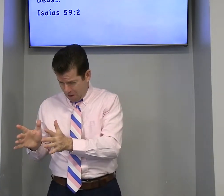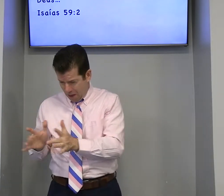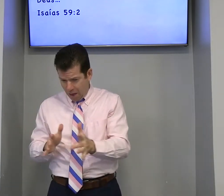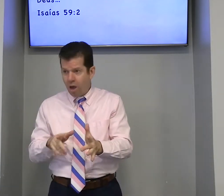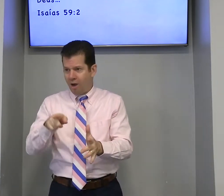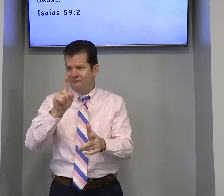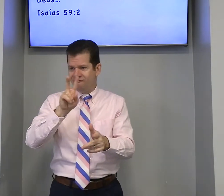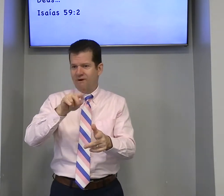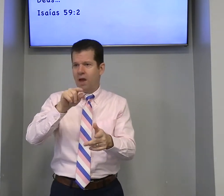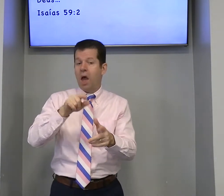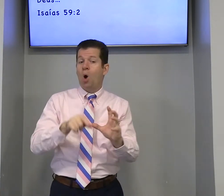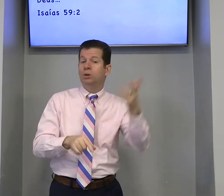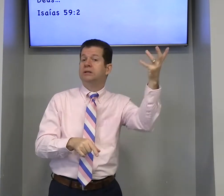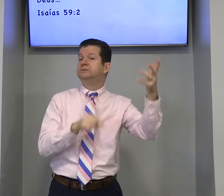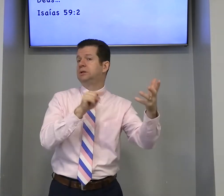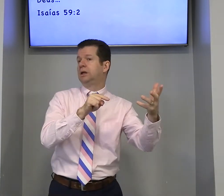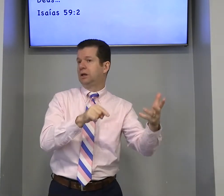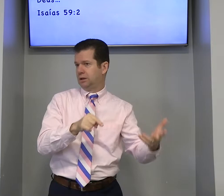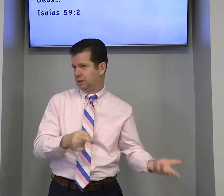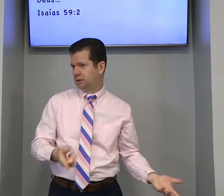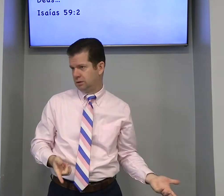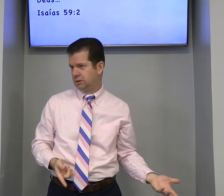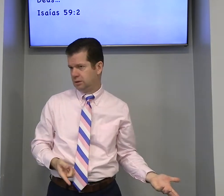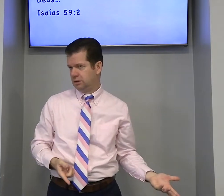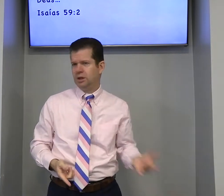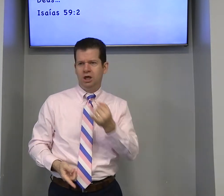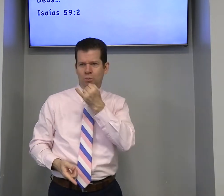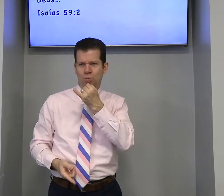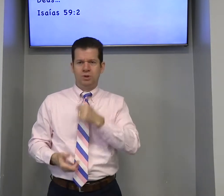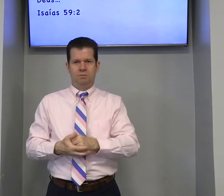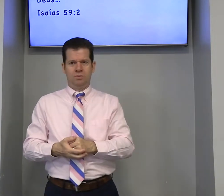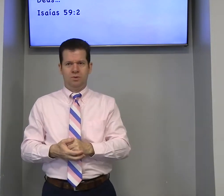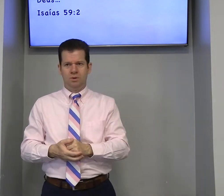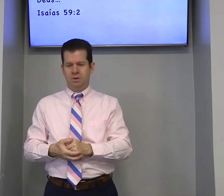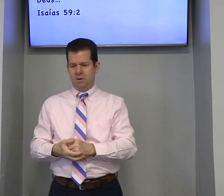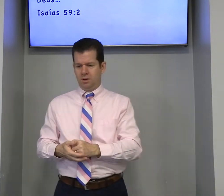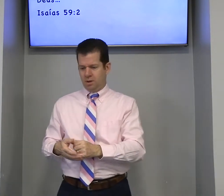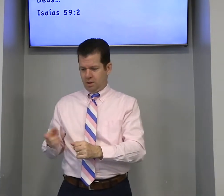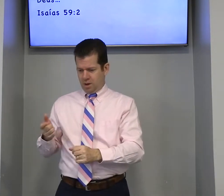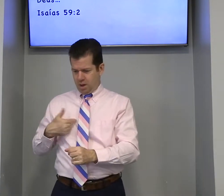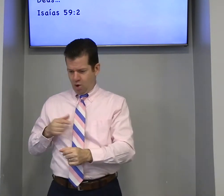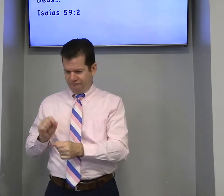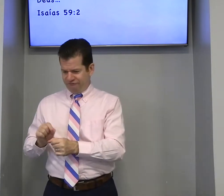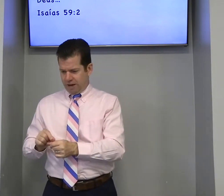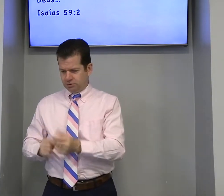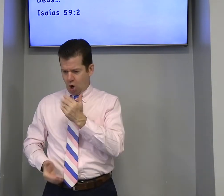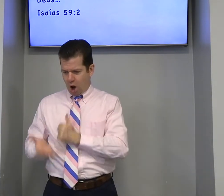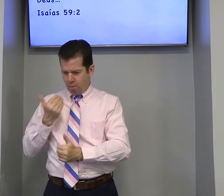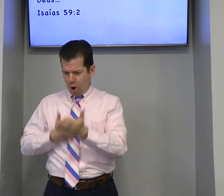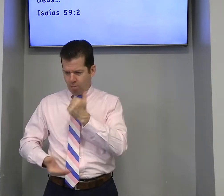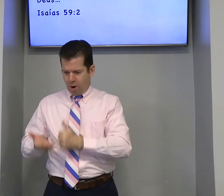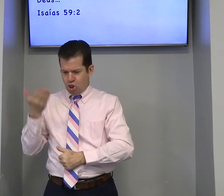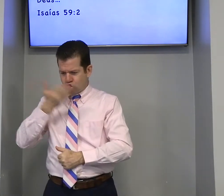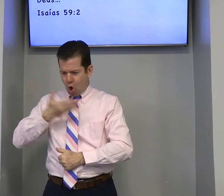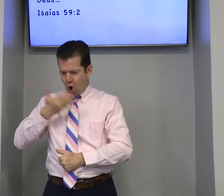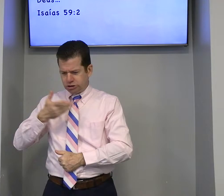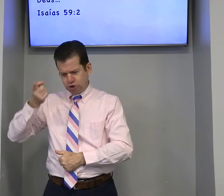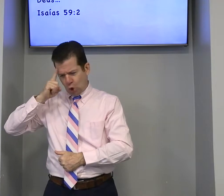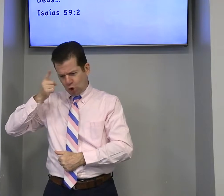Qualquer coisa você faz na sua vida tem consequência. Por exemplo, se eu comer